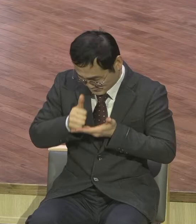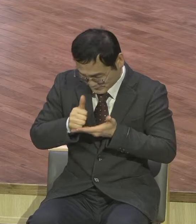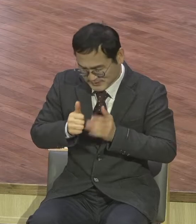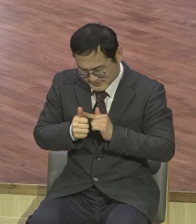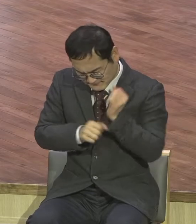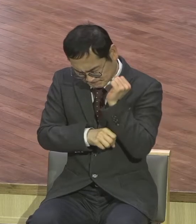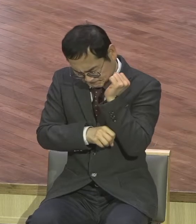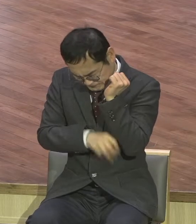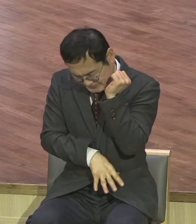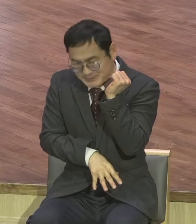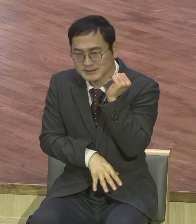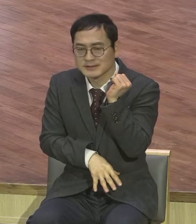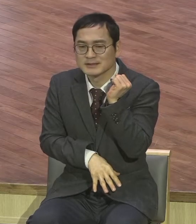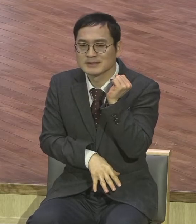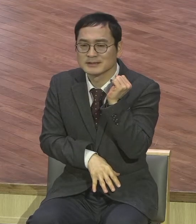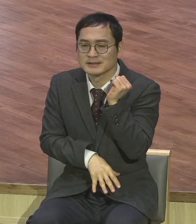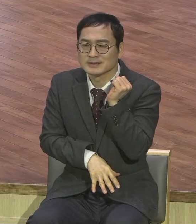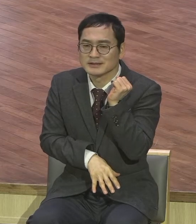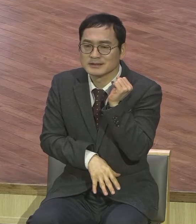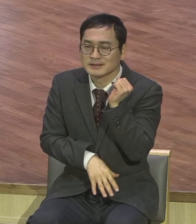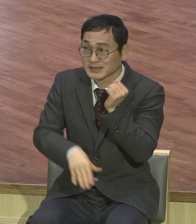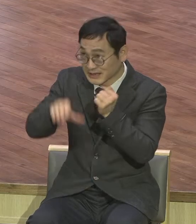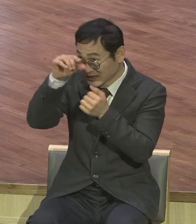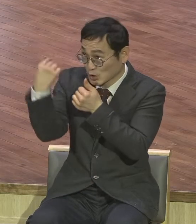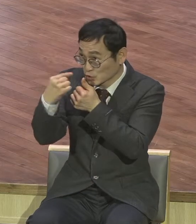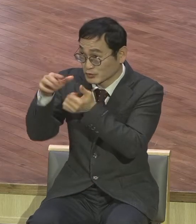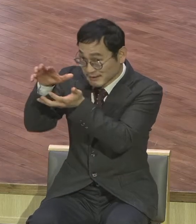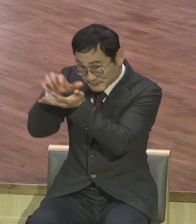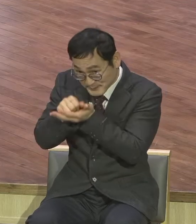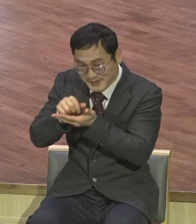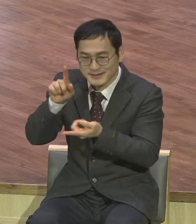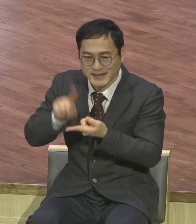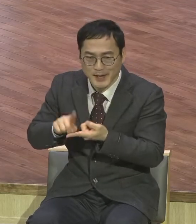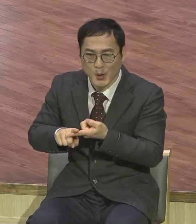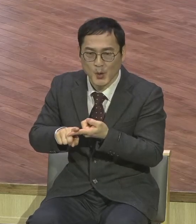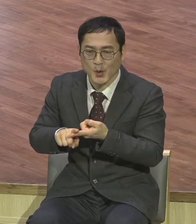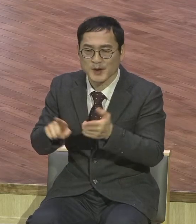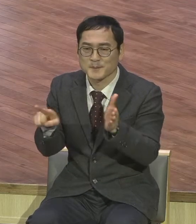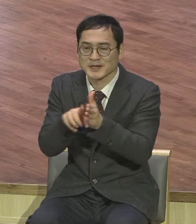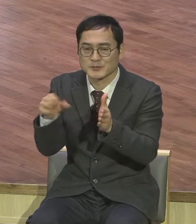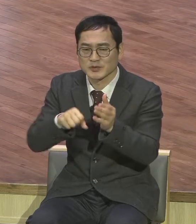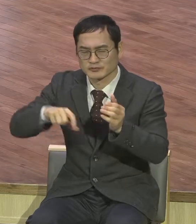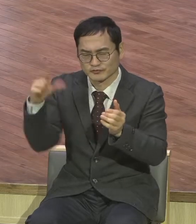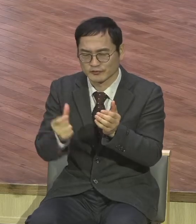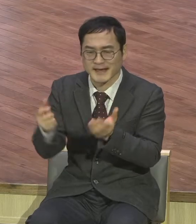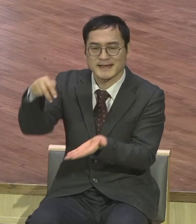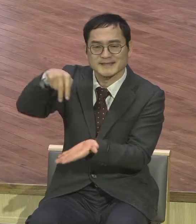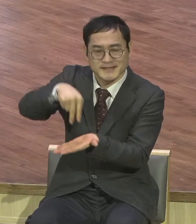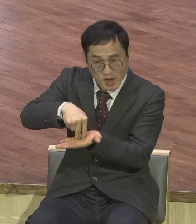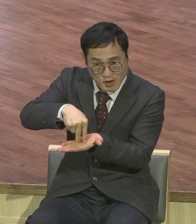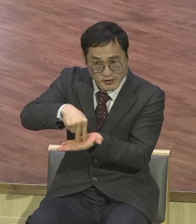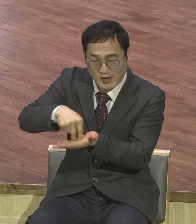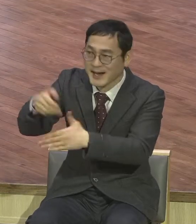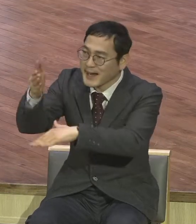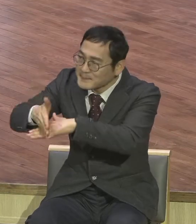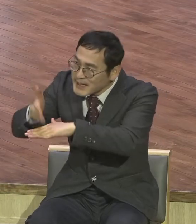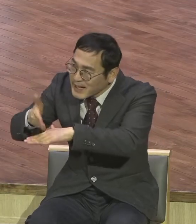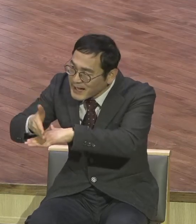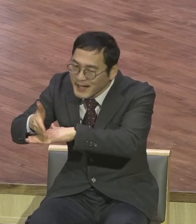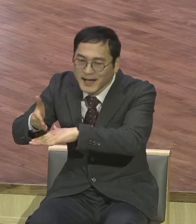교훈을 받은 대로 믿음의 국기에 서서 감사함이 넘치게 하라. 감사함이 넘쳐야 돼요. 그리고 오직 하나님